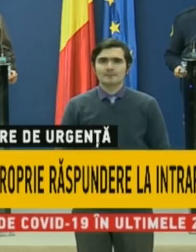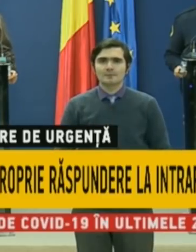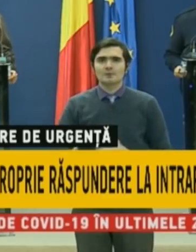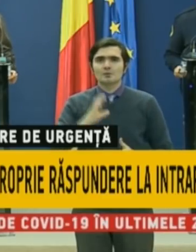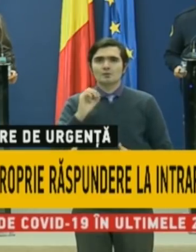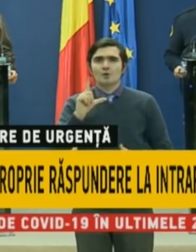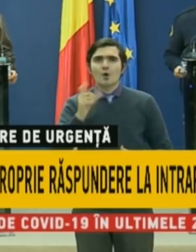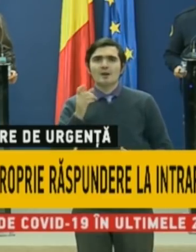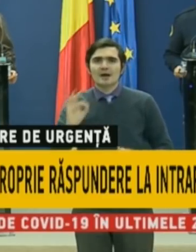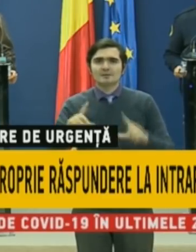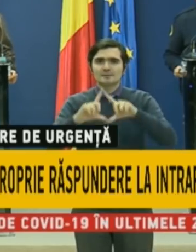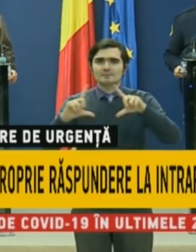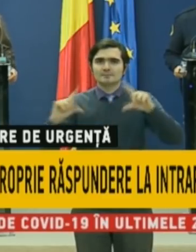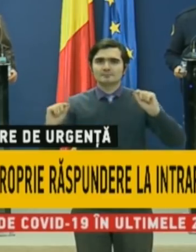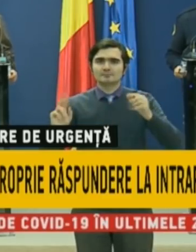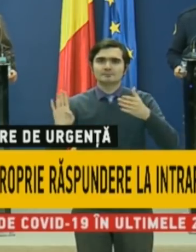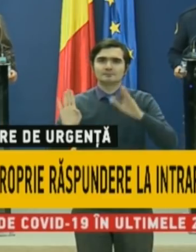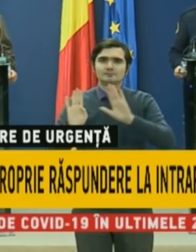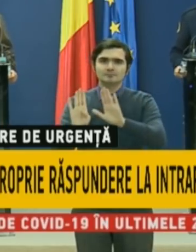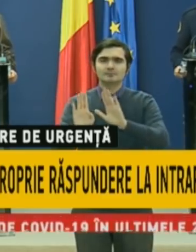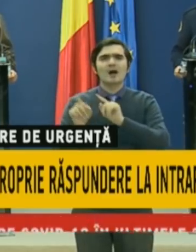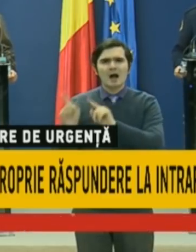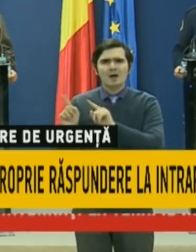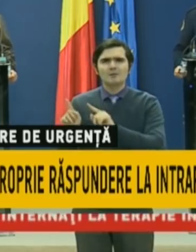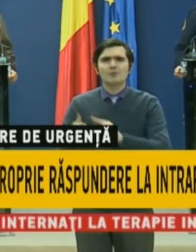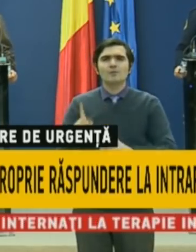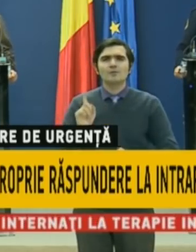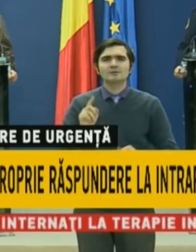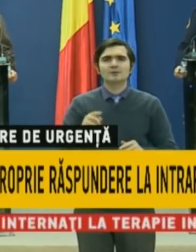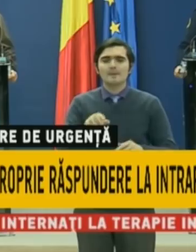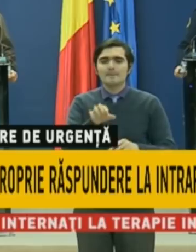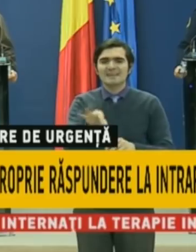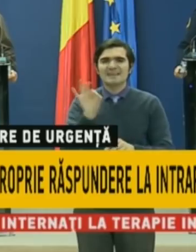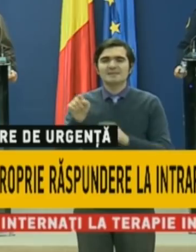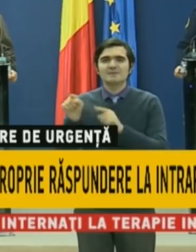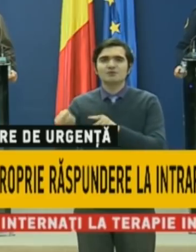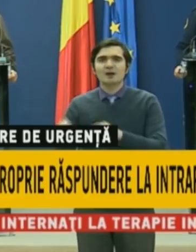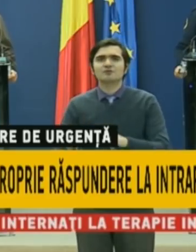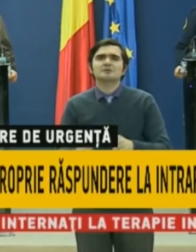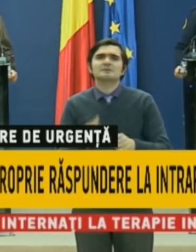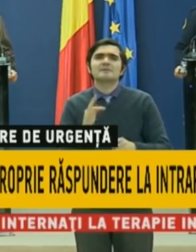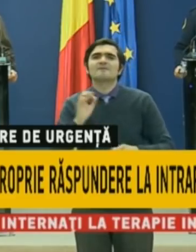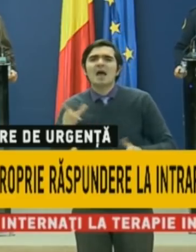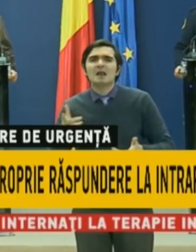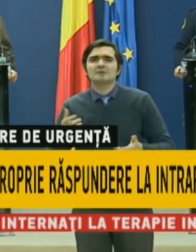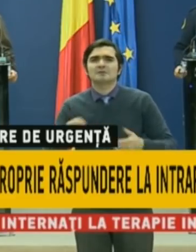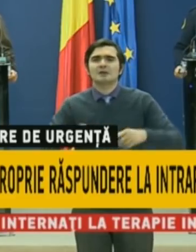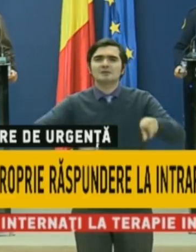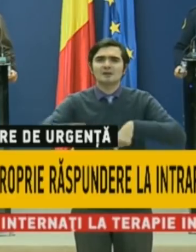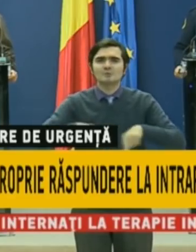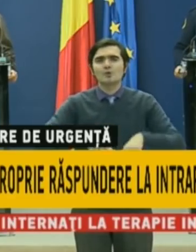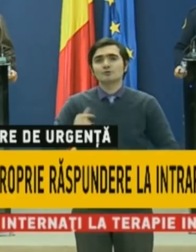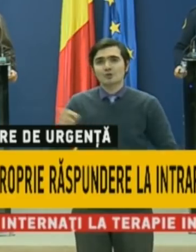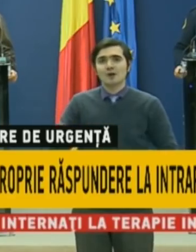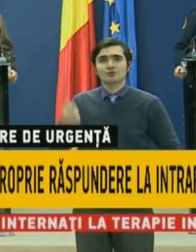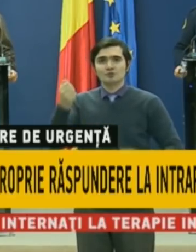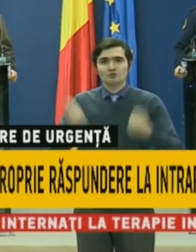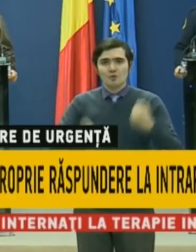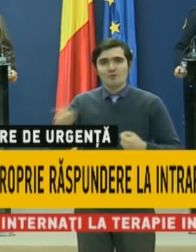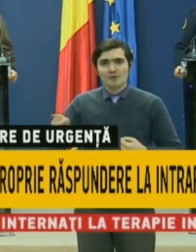colant care va identifica acest tip de transport. În același timp, șoferul fiind